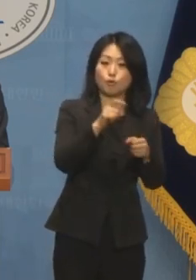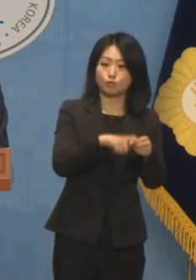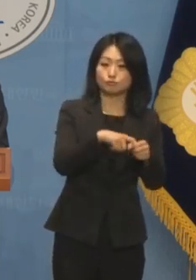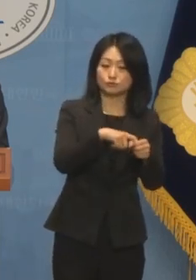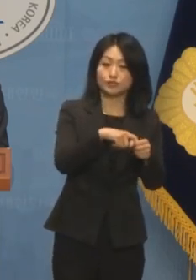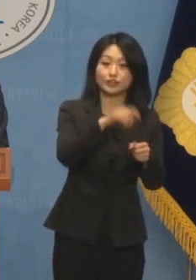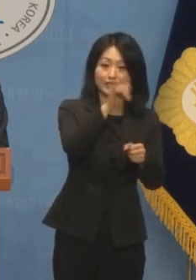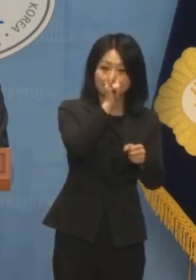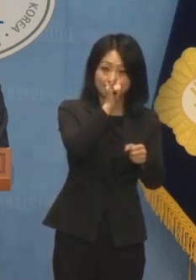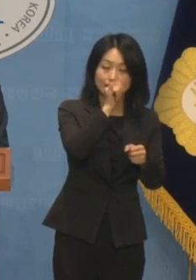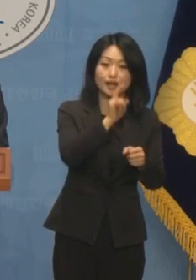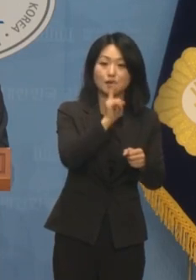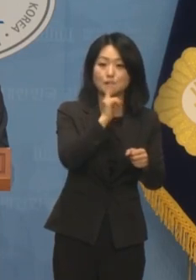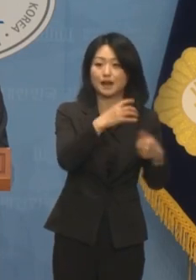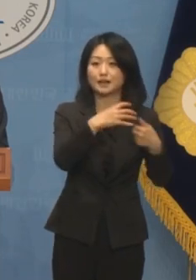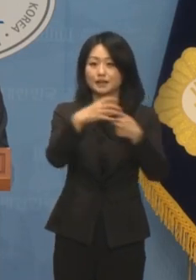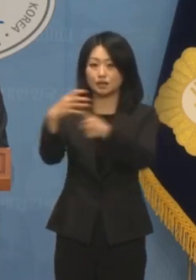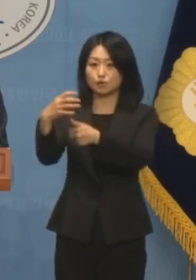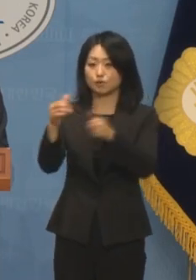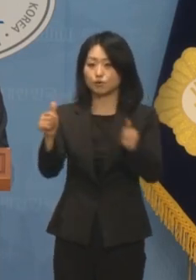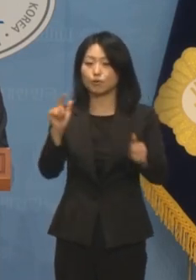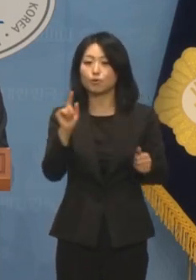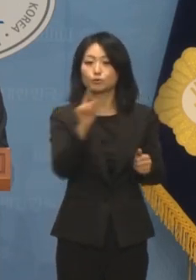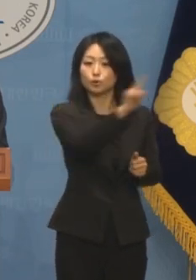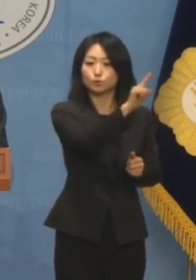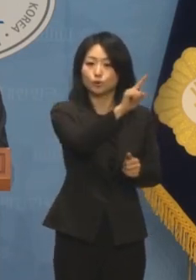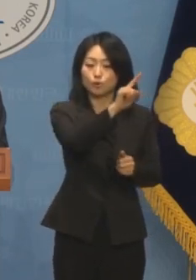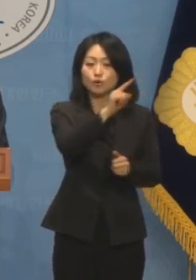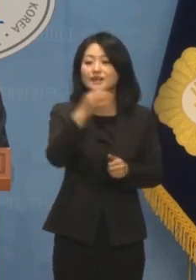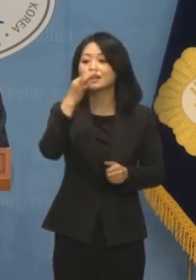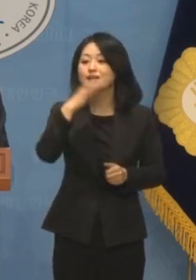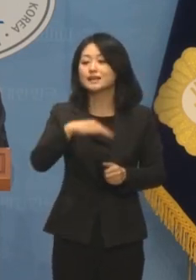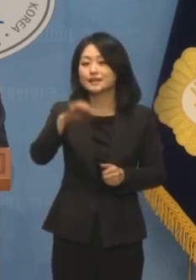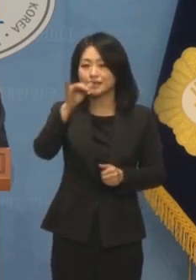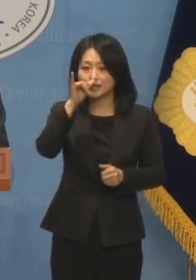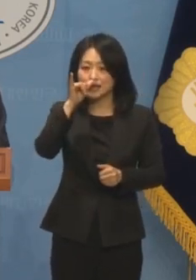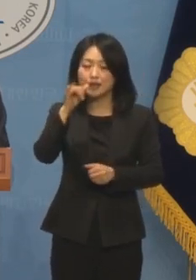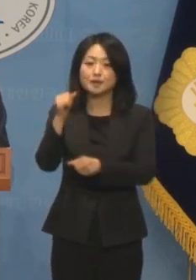있다는 발언을 인용해 소송을 유리하게 끌었습니다.